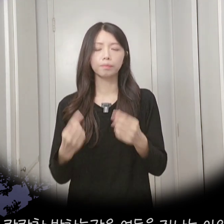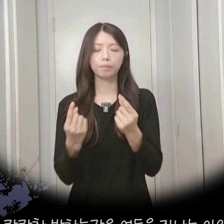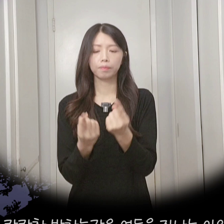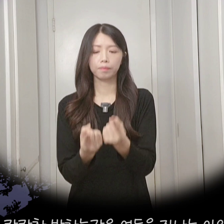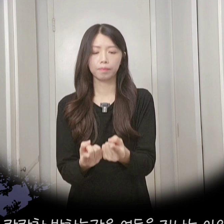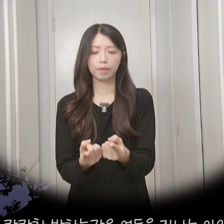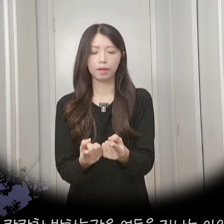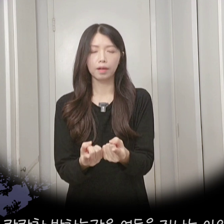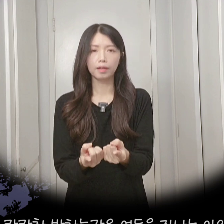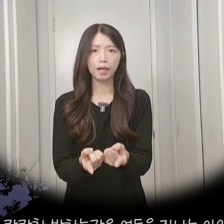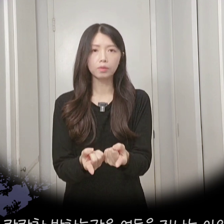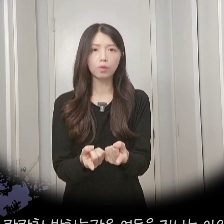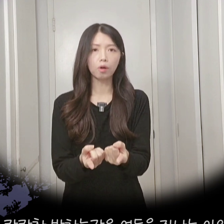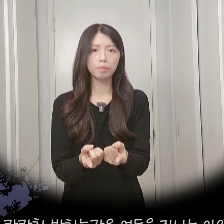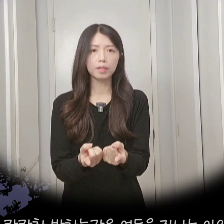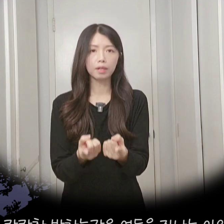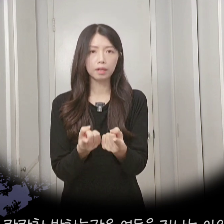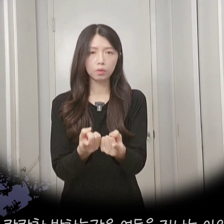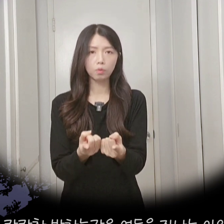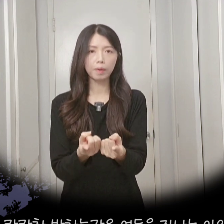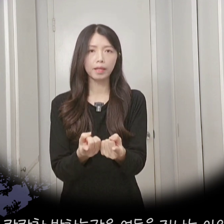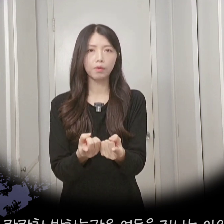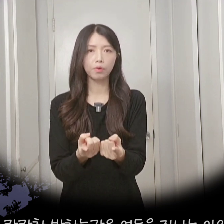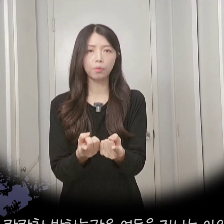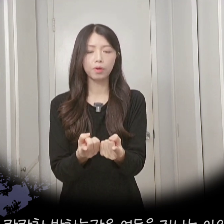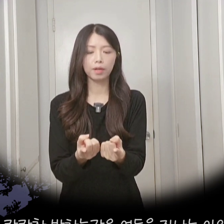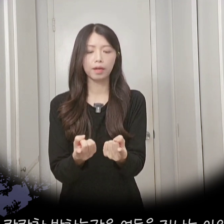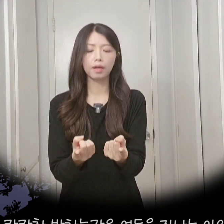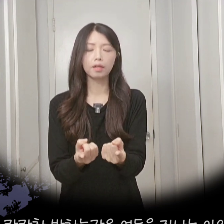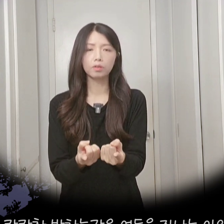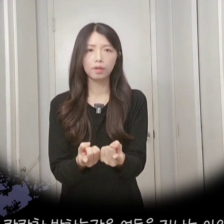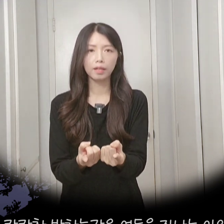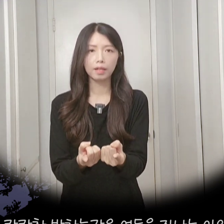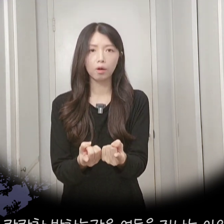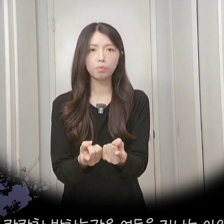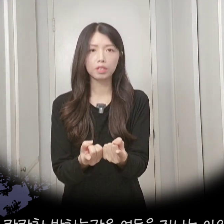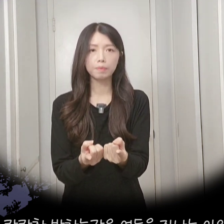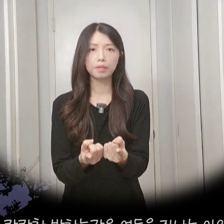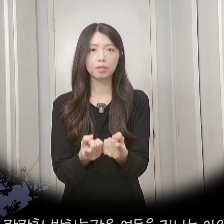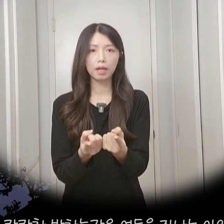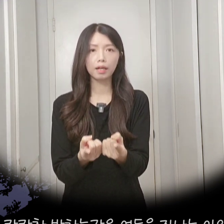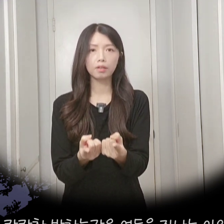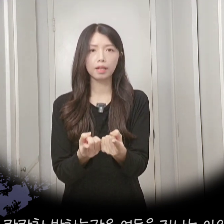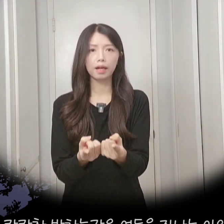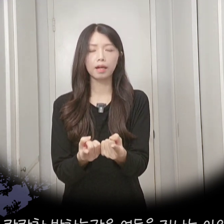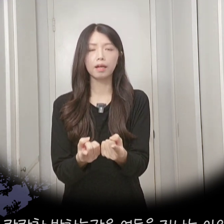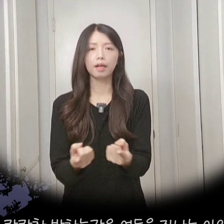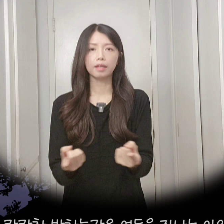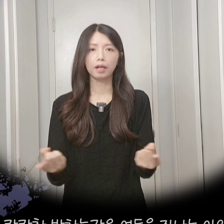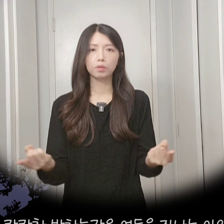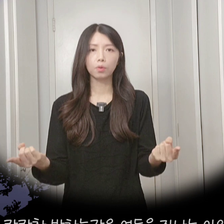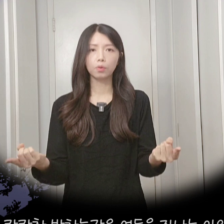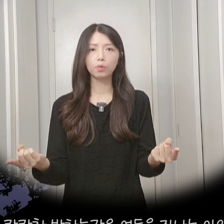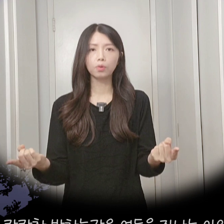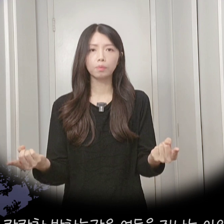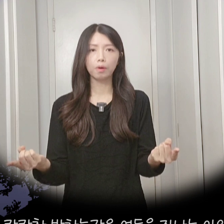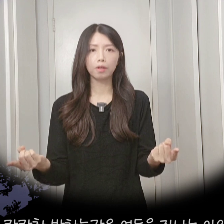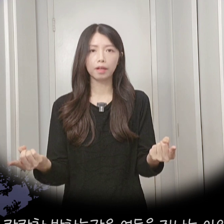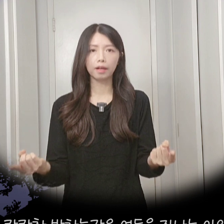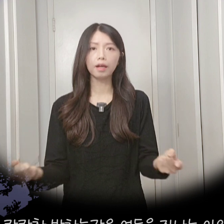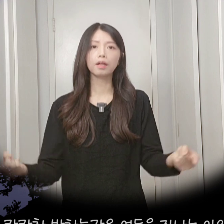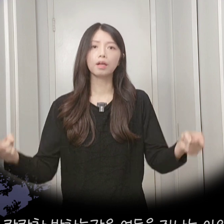사용했는데요. 양손 검지를 손바닥에 위로 보이게 중간에서 붙이면서 시작하셨다가